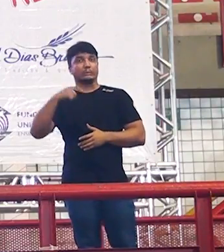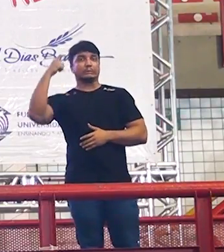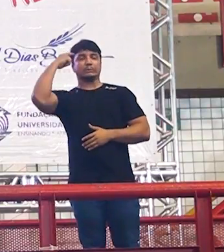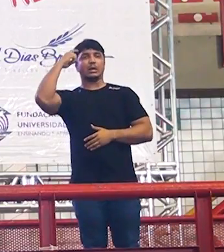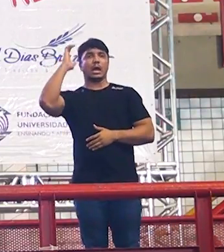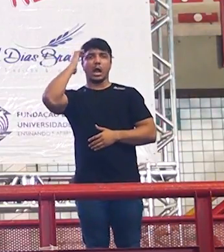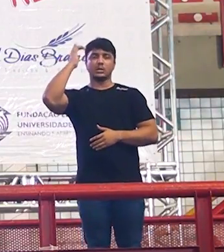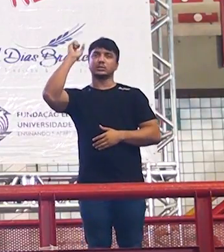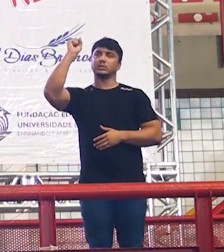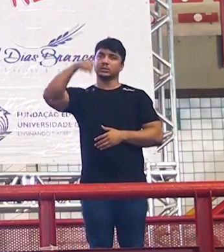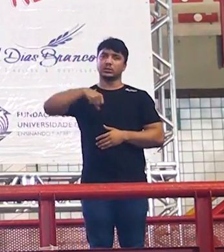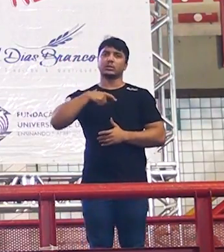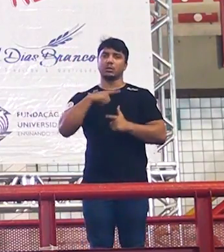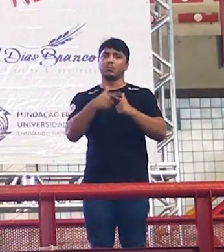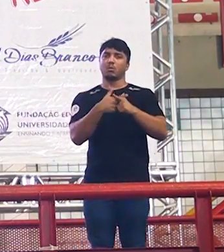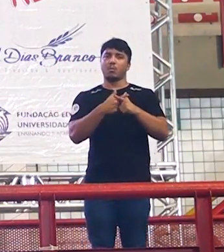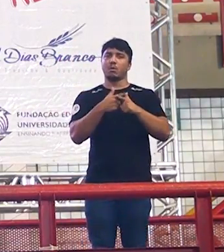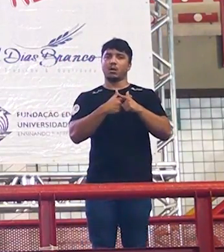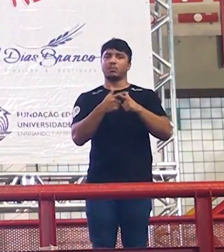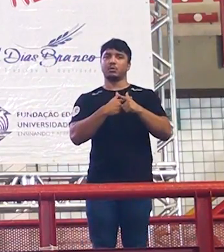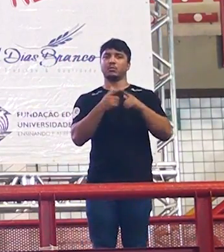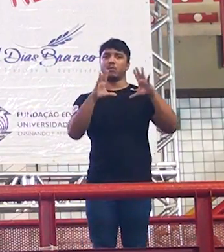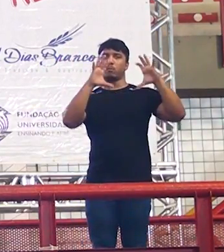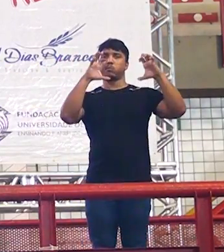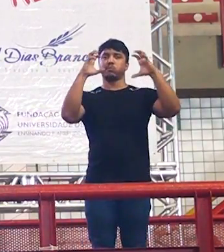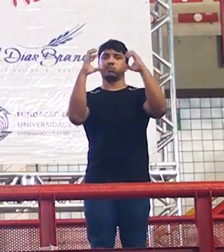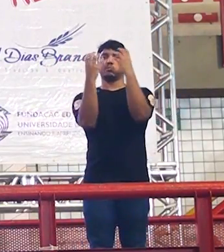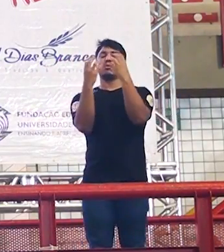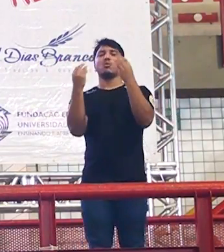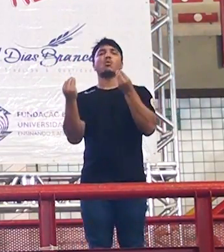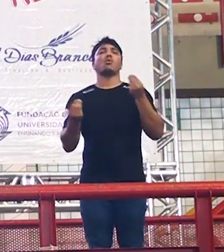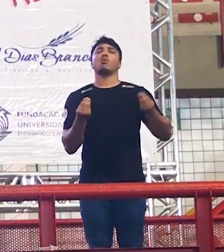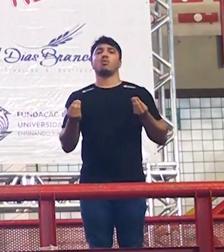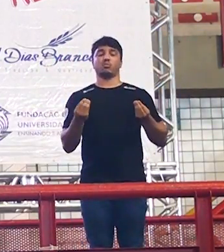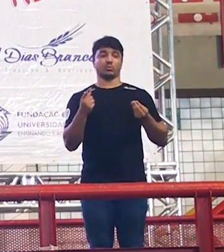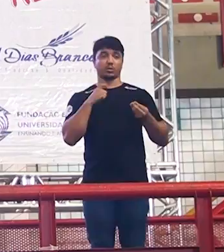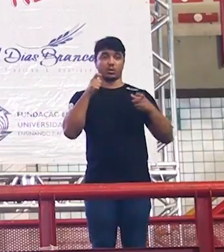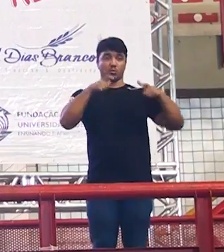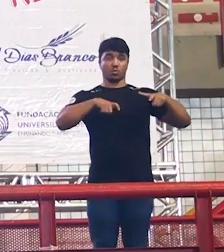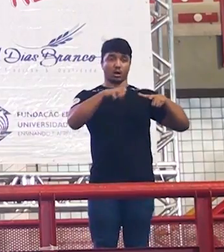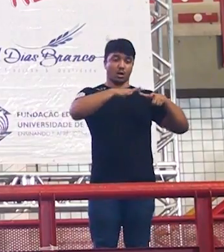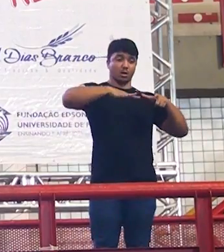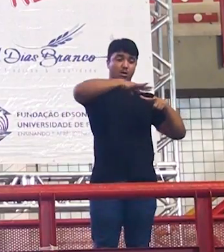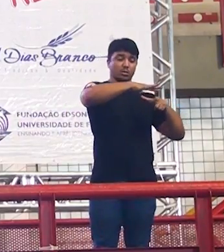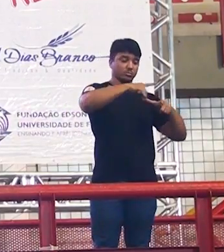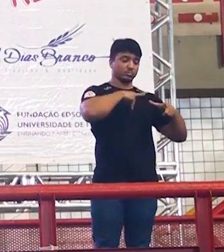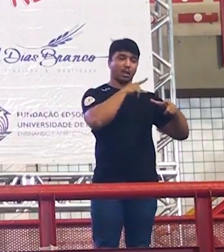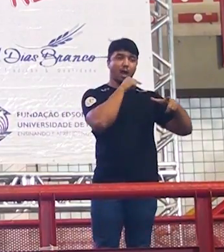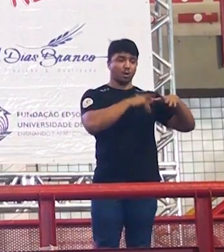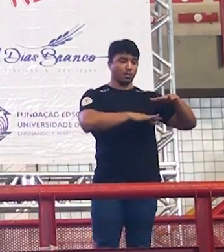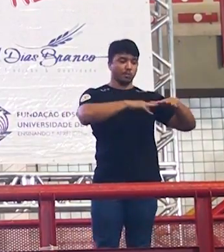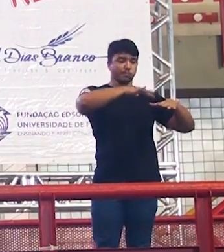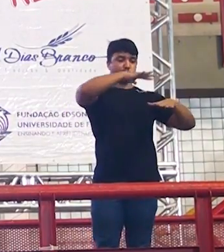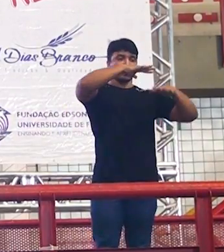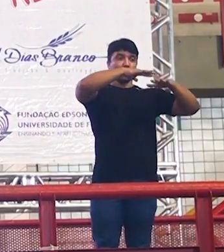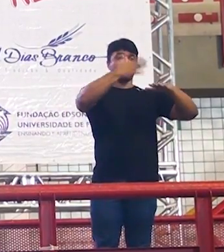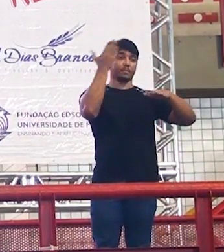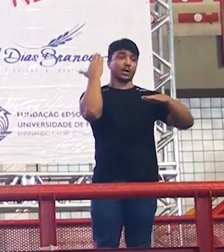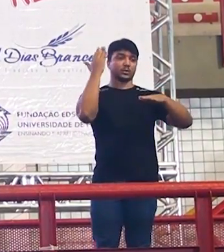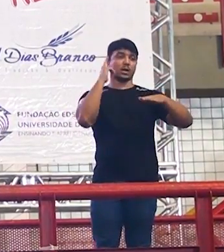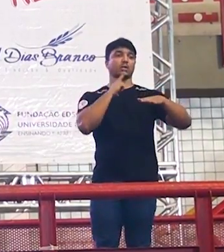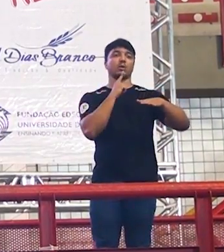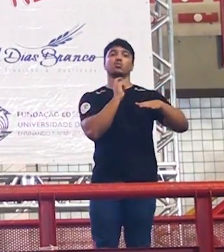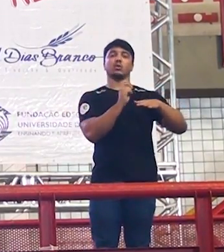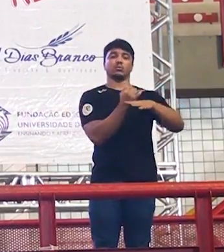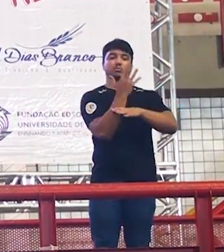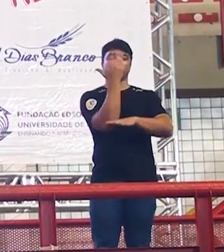sim, que ela colabora para o efeito estufa. De que maneira? É que naquela região que você alagou, havia muita planta.